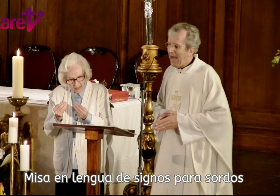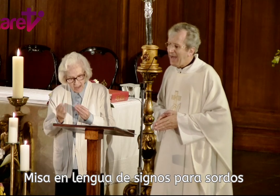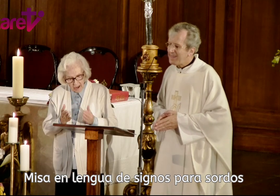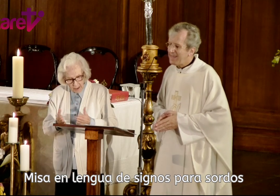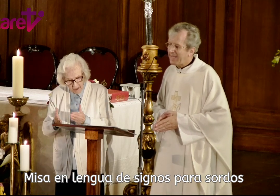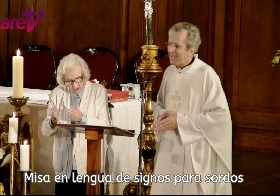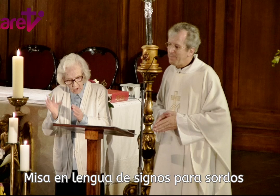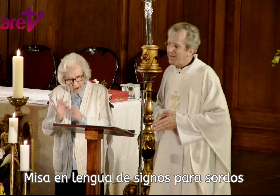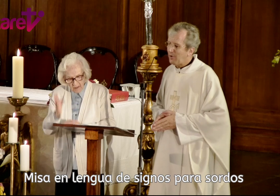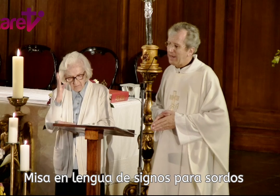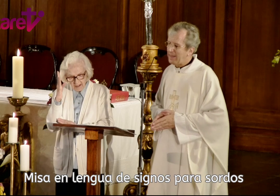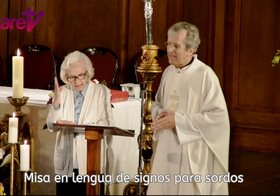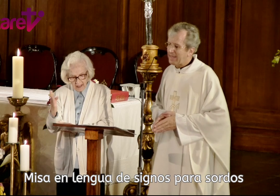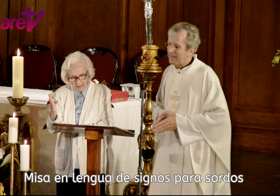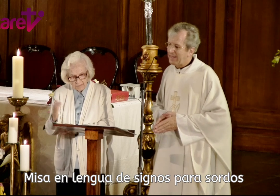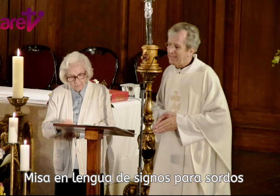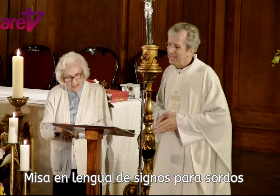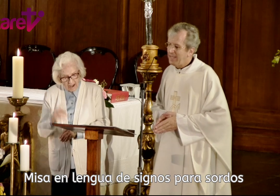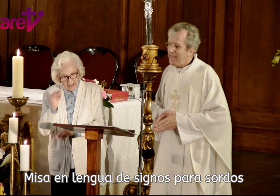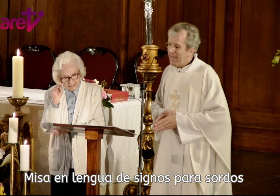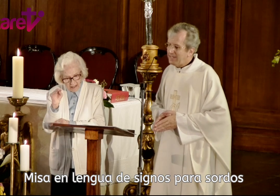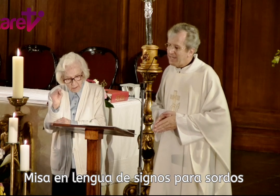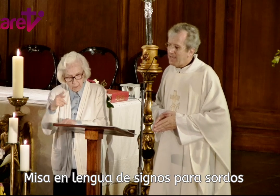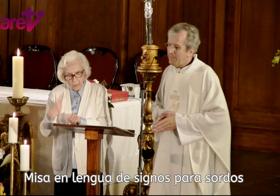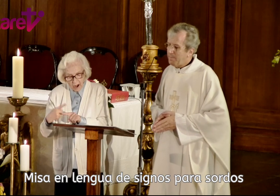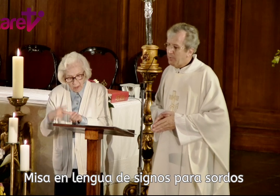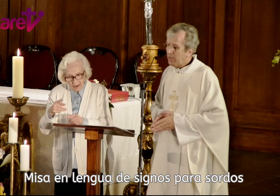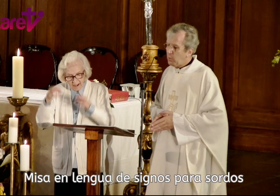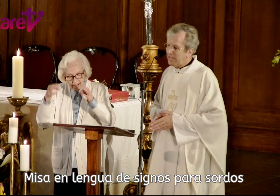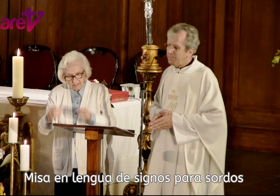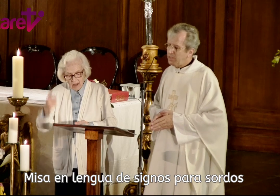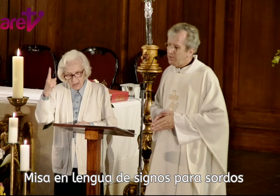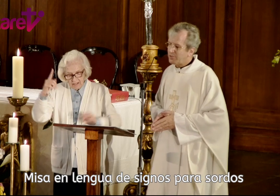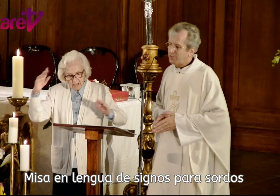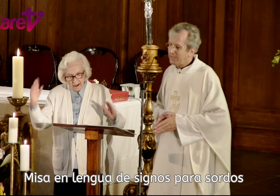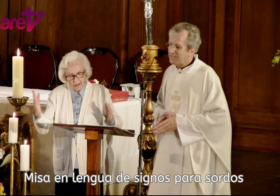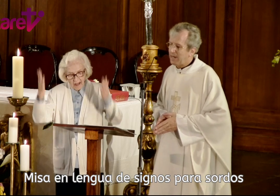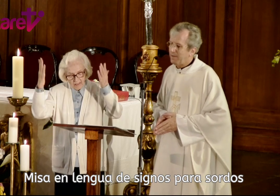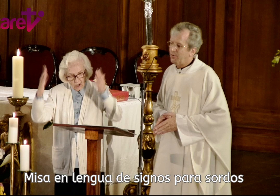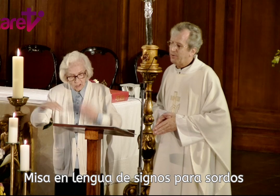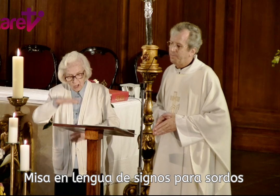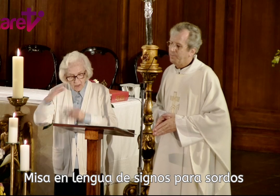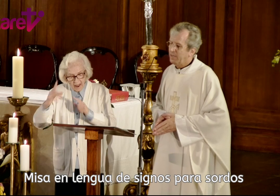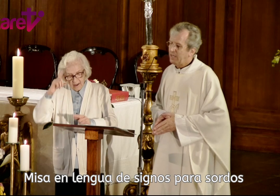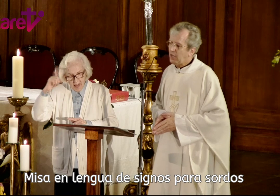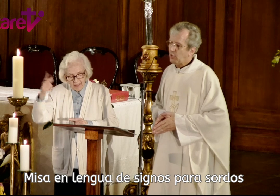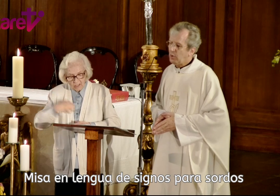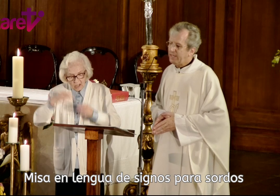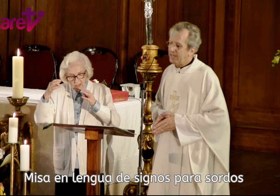haz que camine con lealtad. Enséñame por qué tú eres mi Dios y Salvador, y todo el día